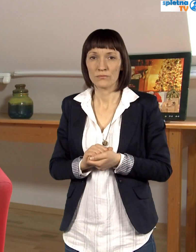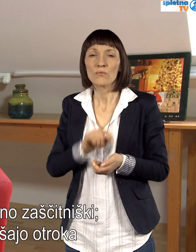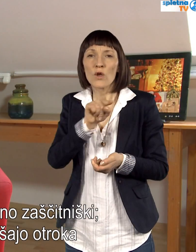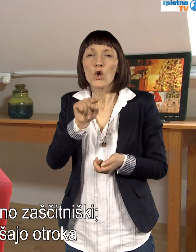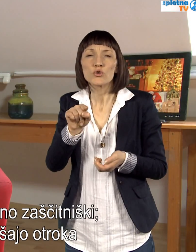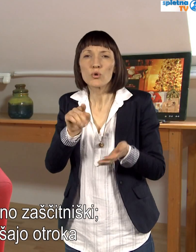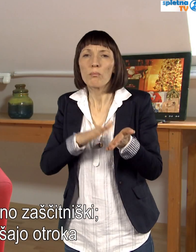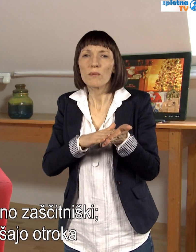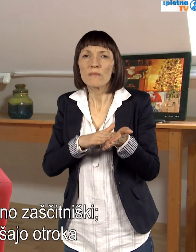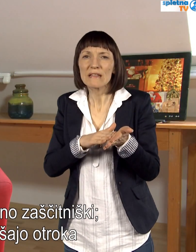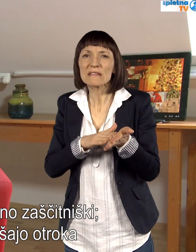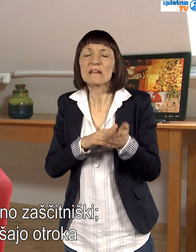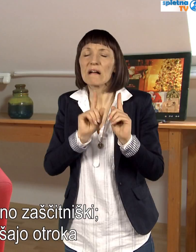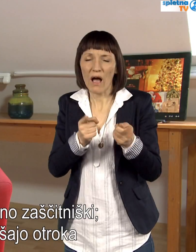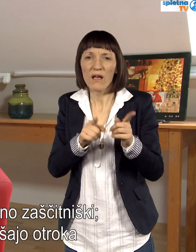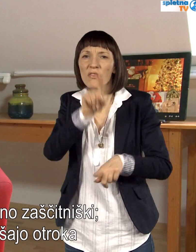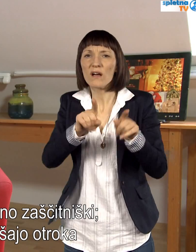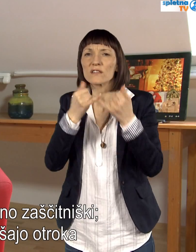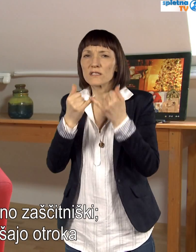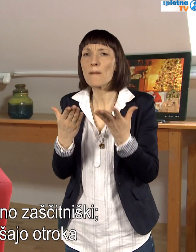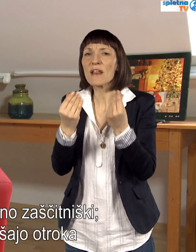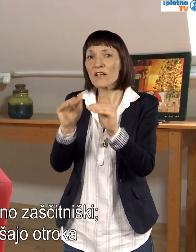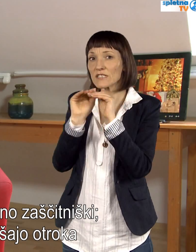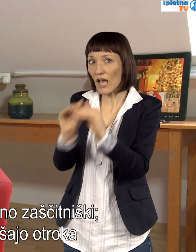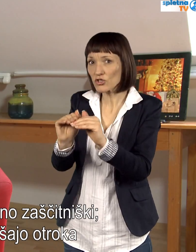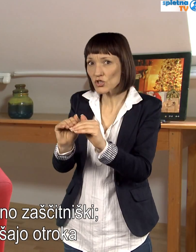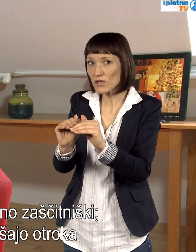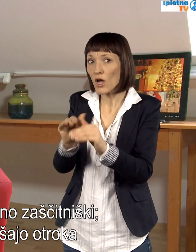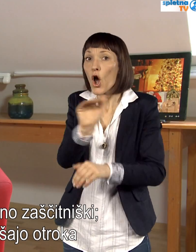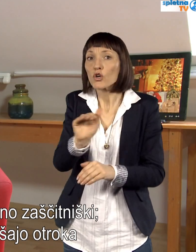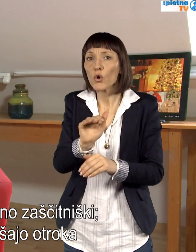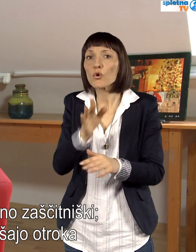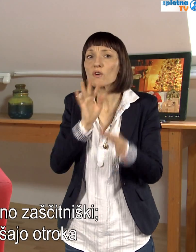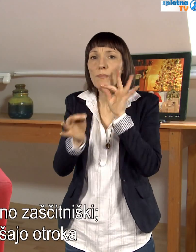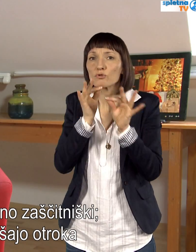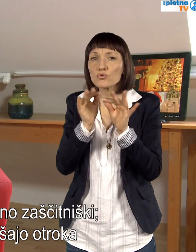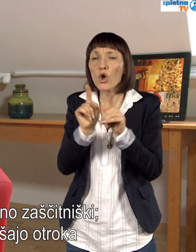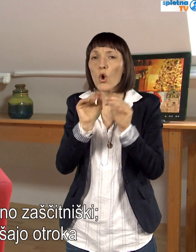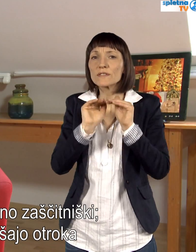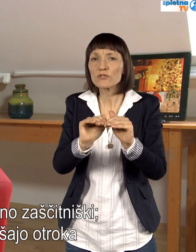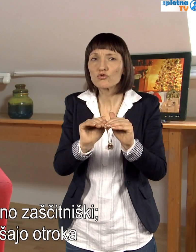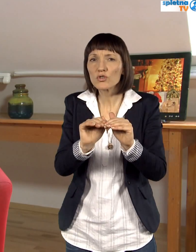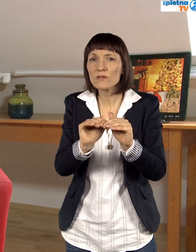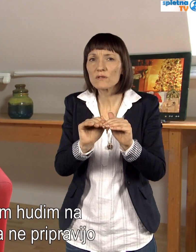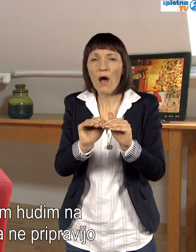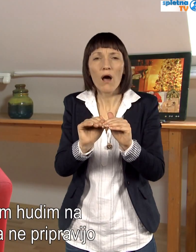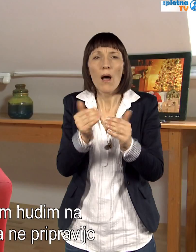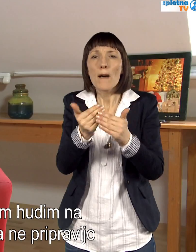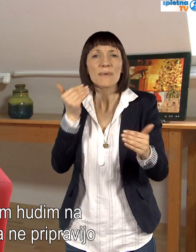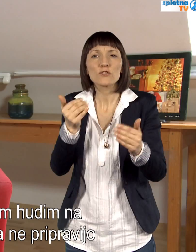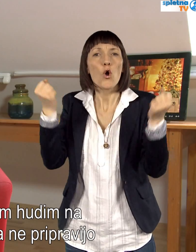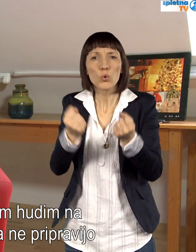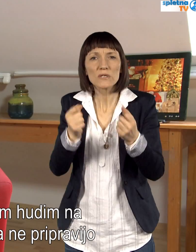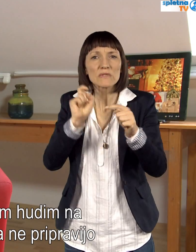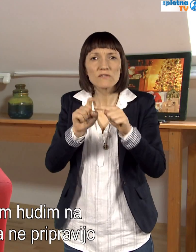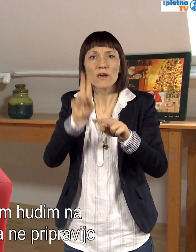To pa so, da so recimo pretirano zaščitniški starši, ki otroka poskušajo obvarovati pred